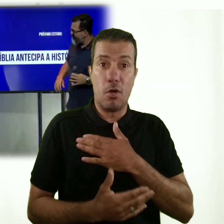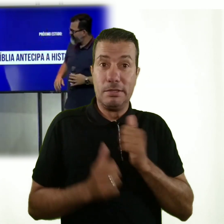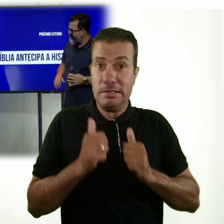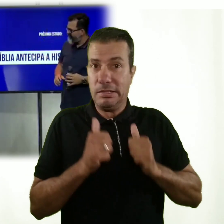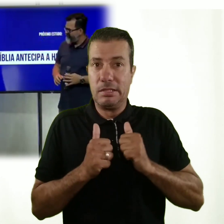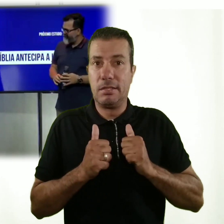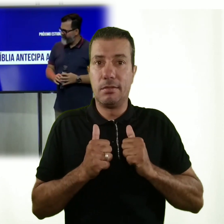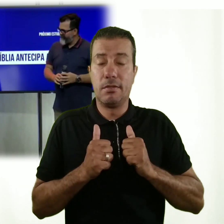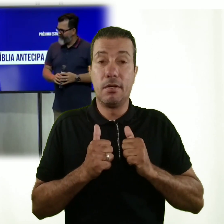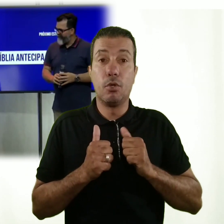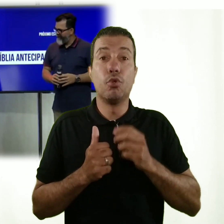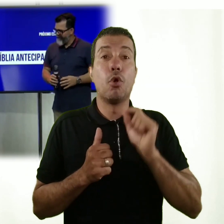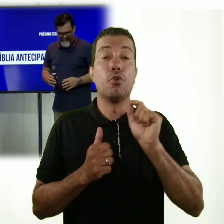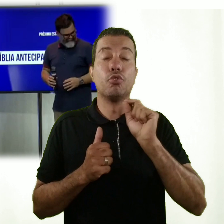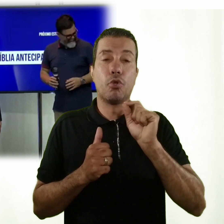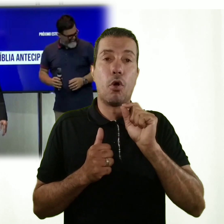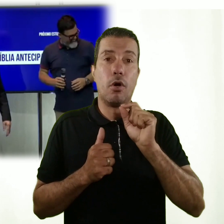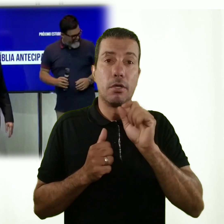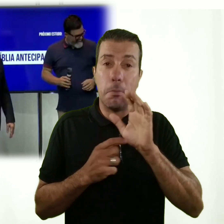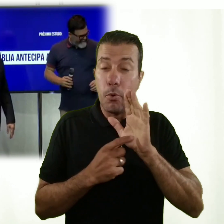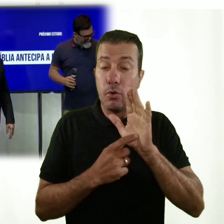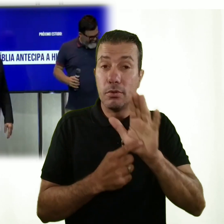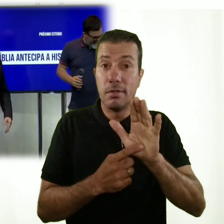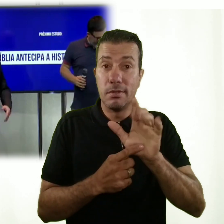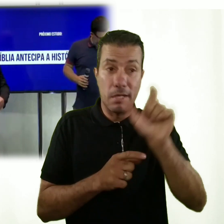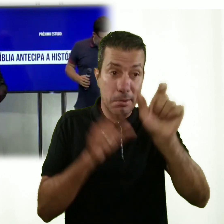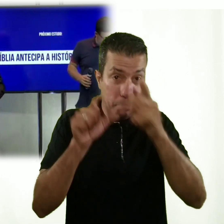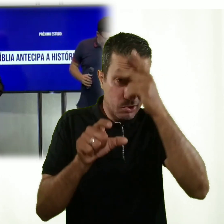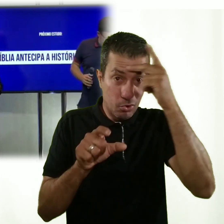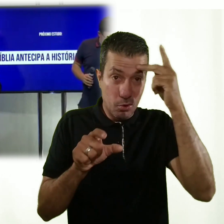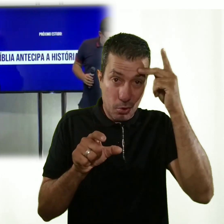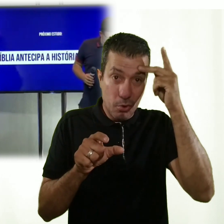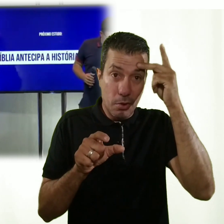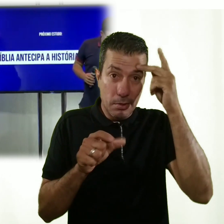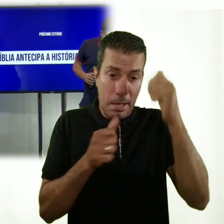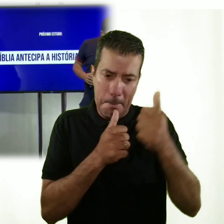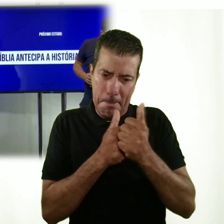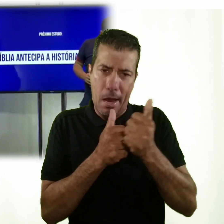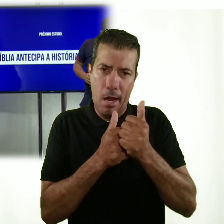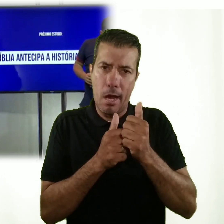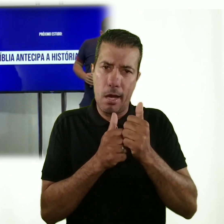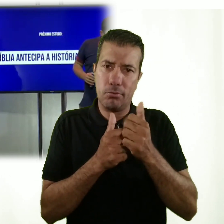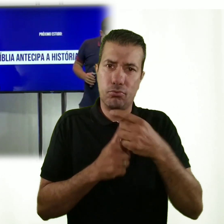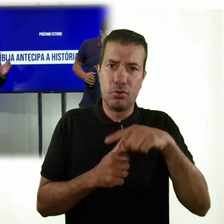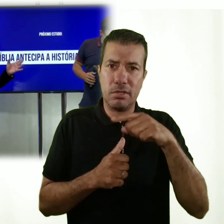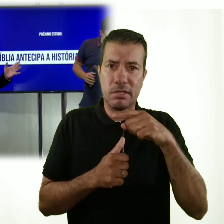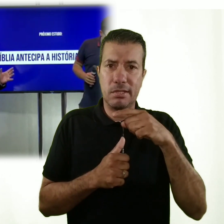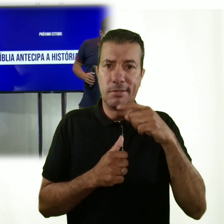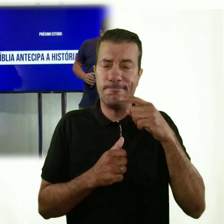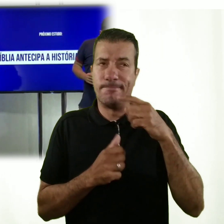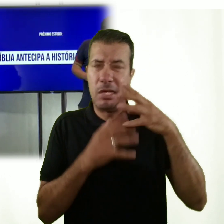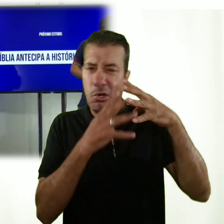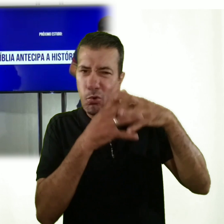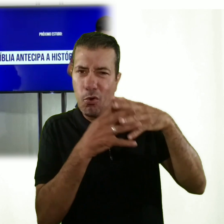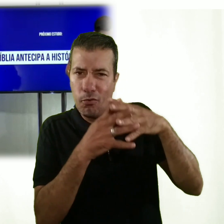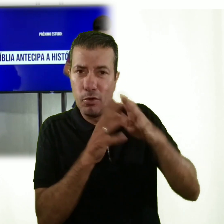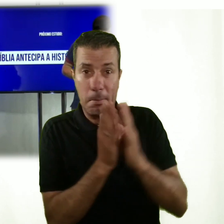só queria ressaltar o seguinte, tem muita gente, inclusive gente próxima a mim, que confunde Bíblia com